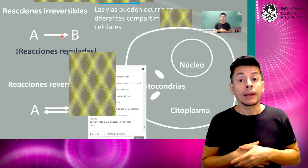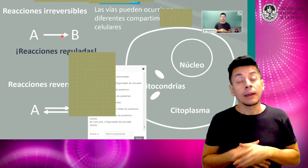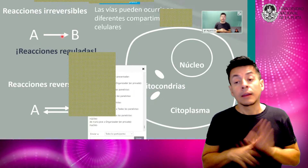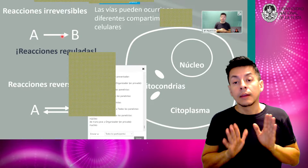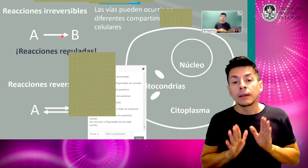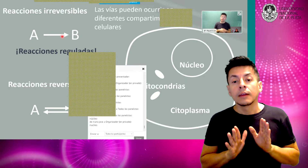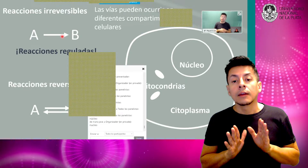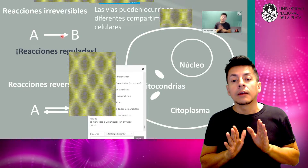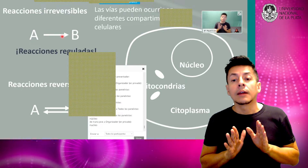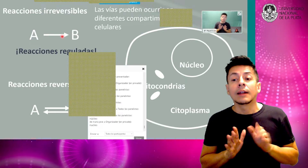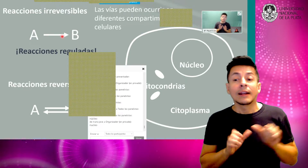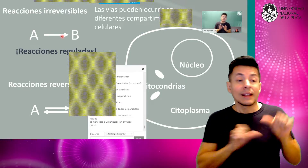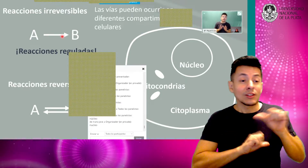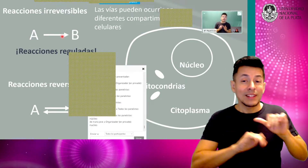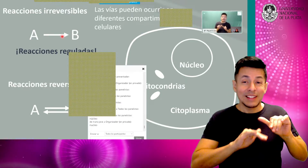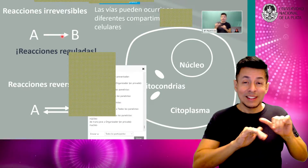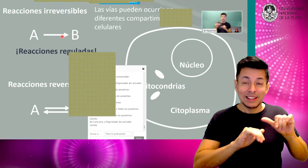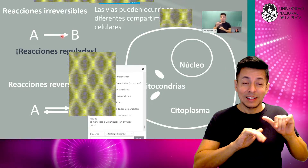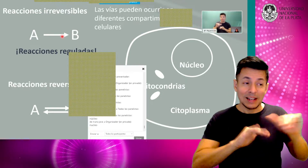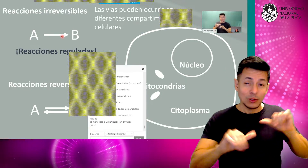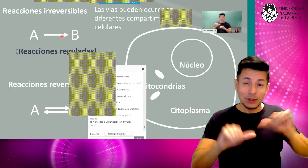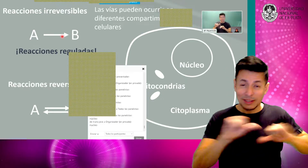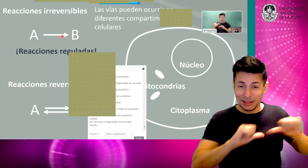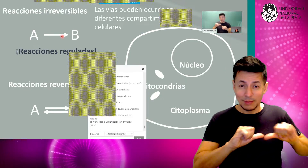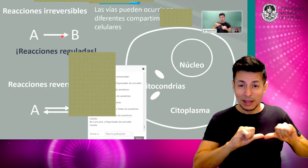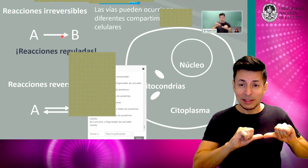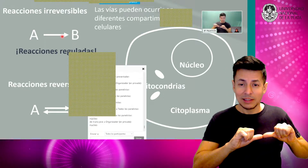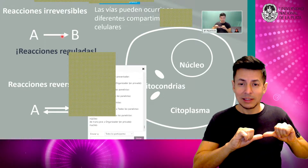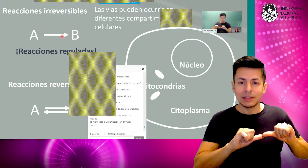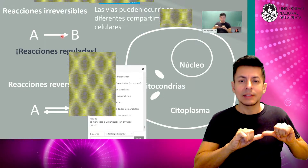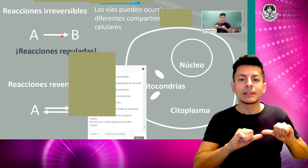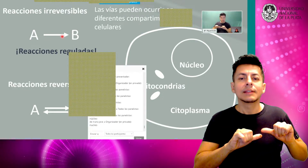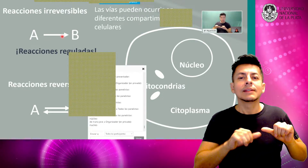las reacciones químicas en distintas partes de la célula.